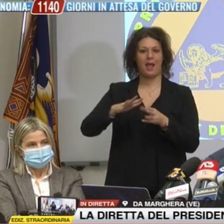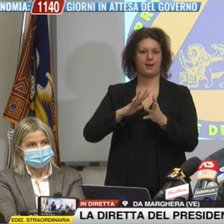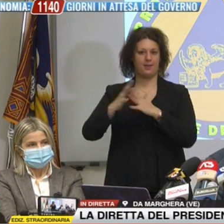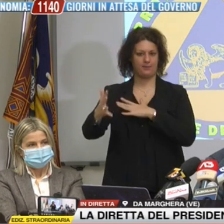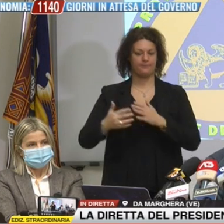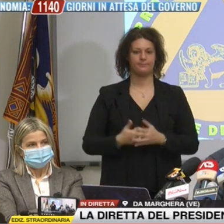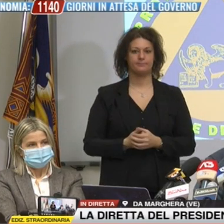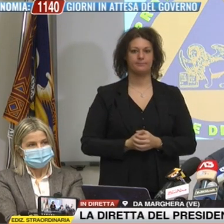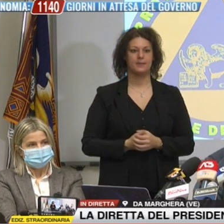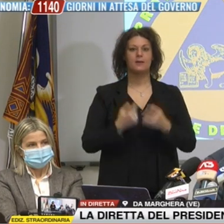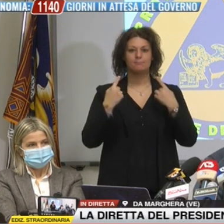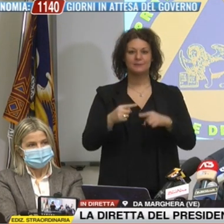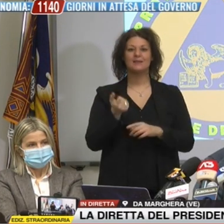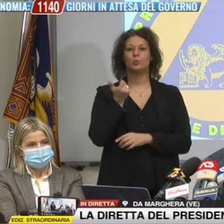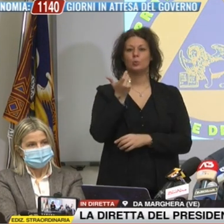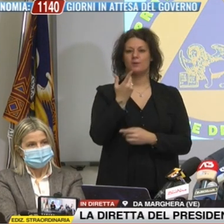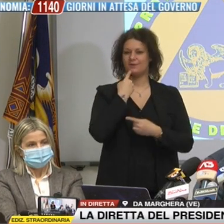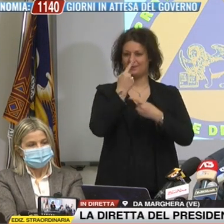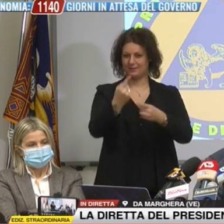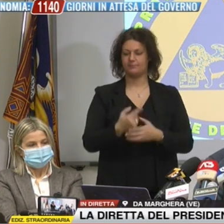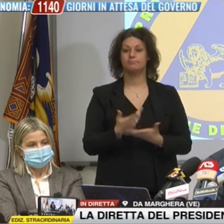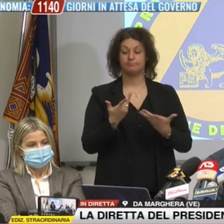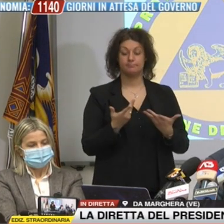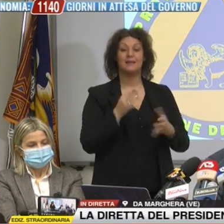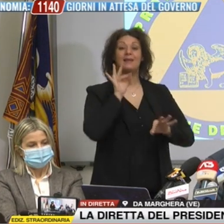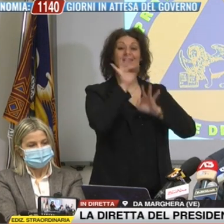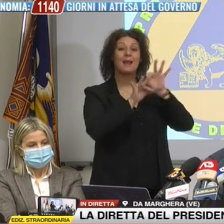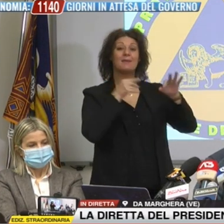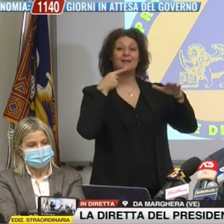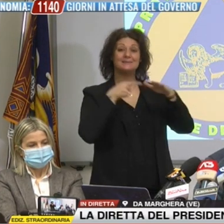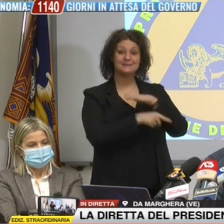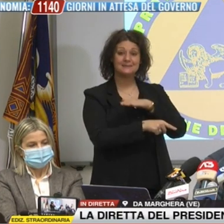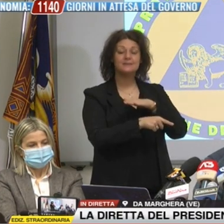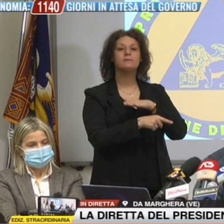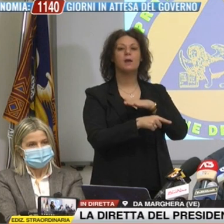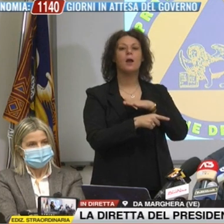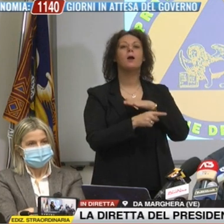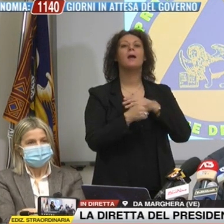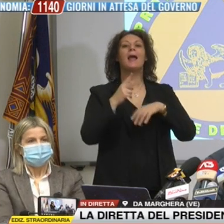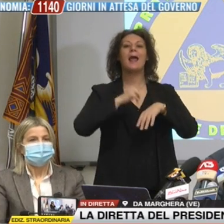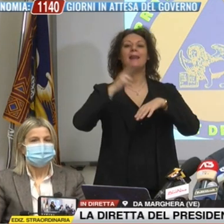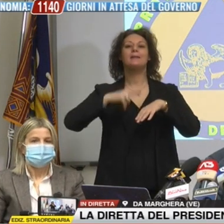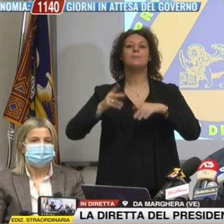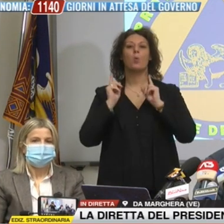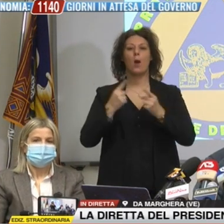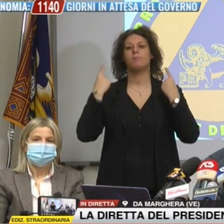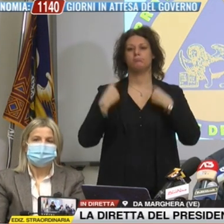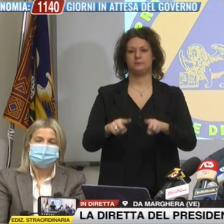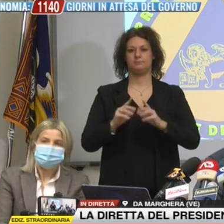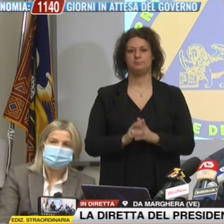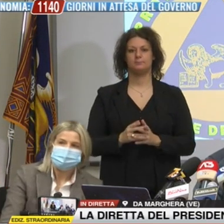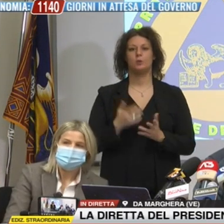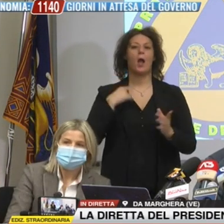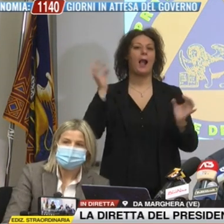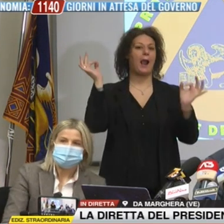dato che volevamo far passare. Finire in terapia intensiva è a questa frequenza, non è casuale. Una parte di